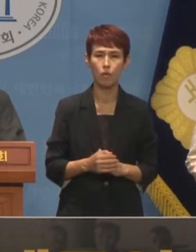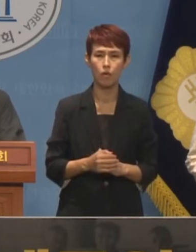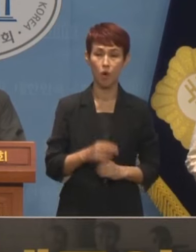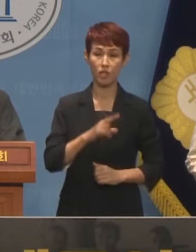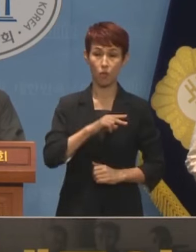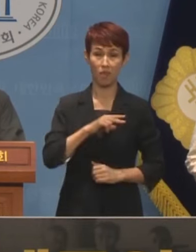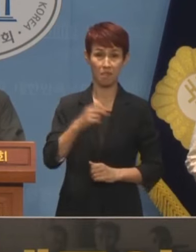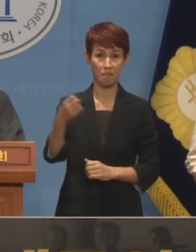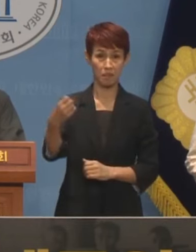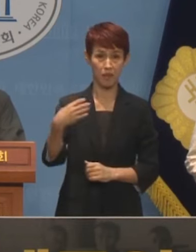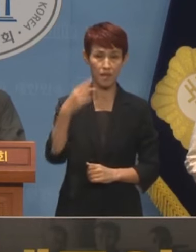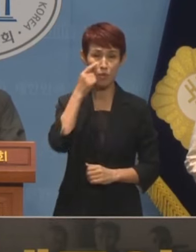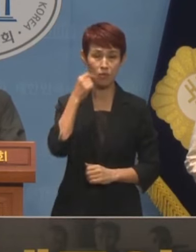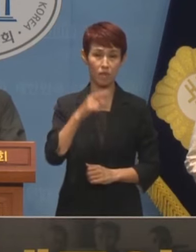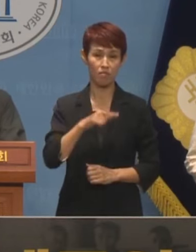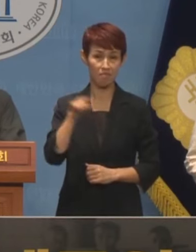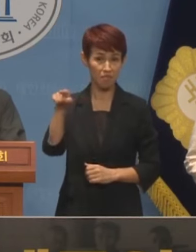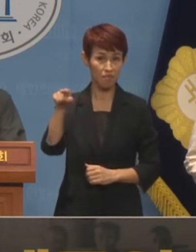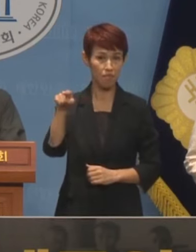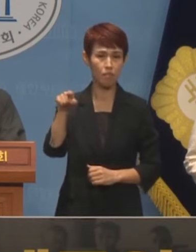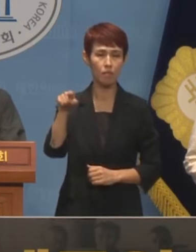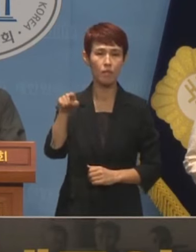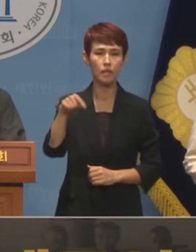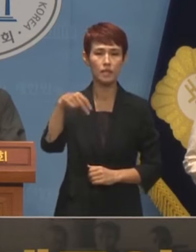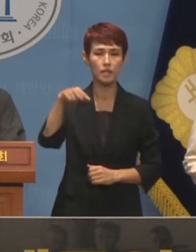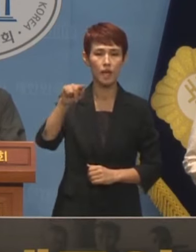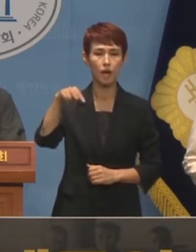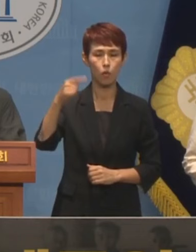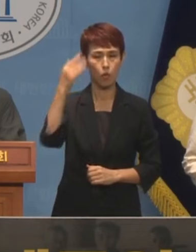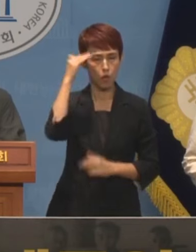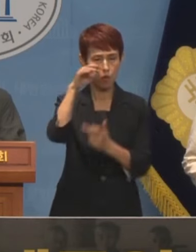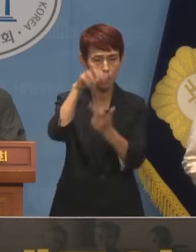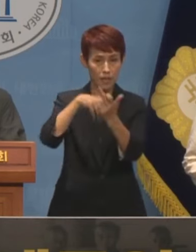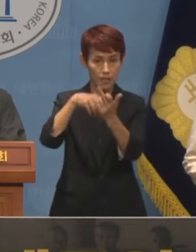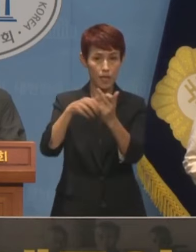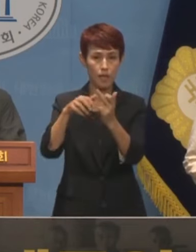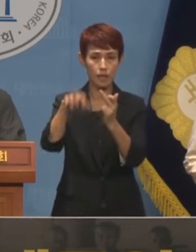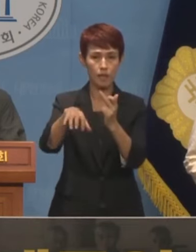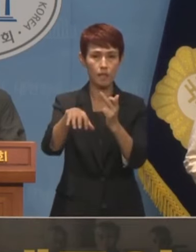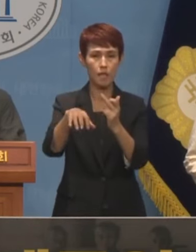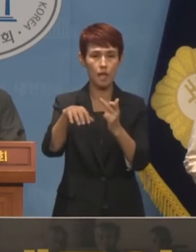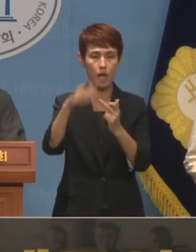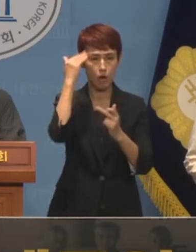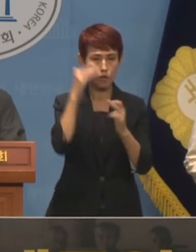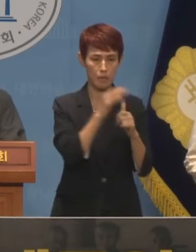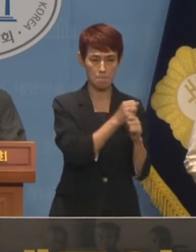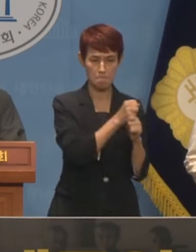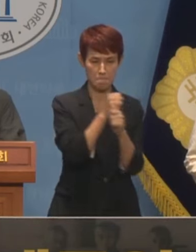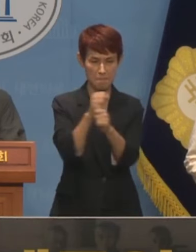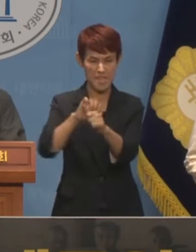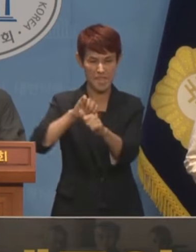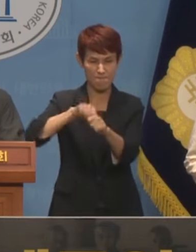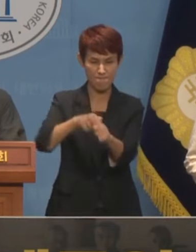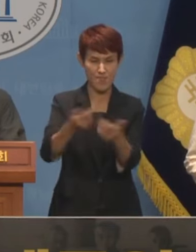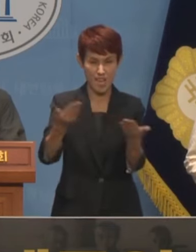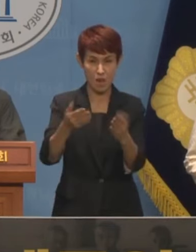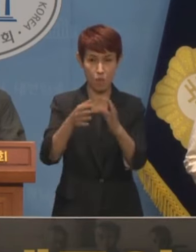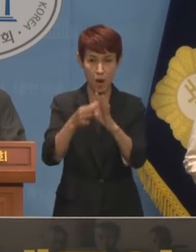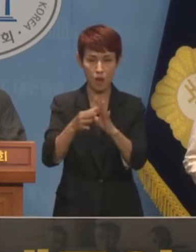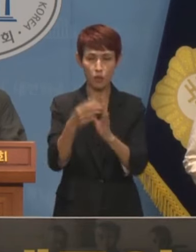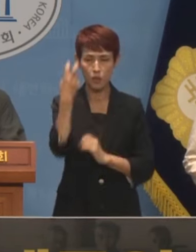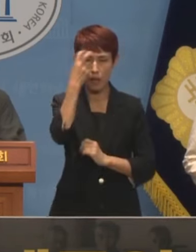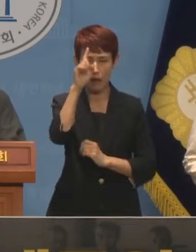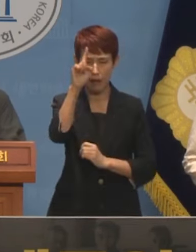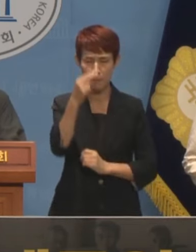따르면 일본 당국은 사도광산 조선인 강제노동 노동자들에 대한 조사를 단 한 차례도 하지